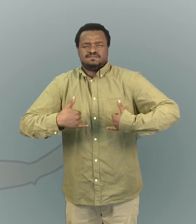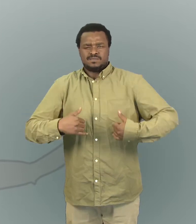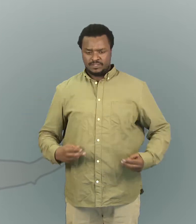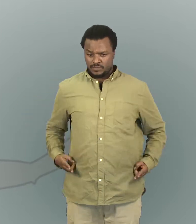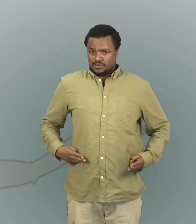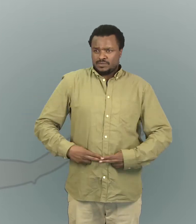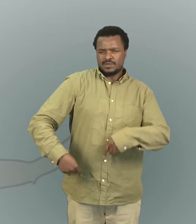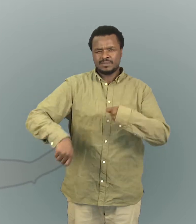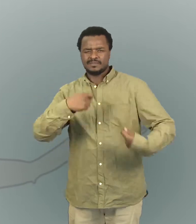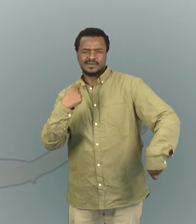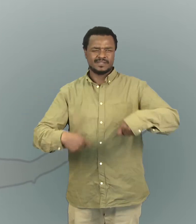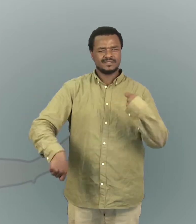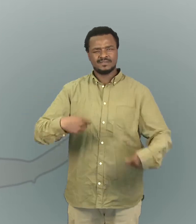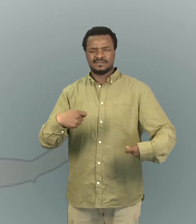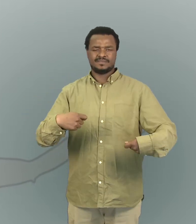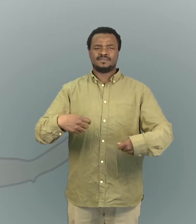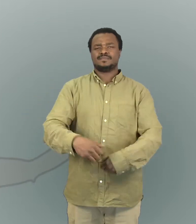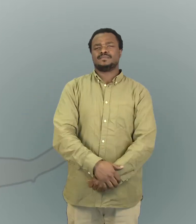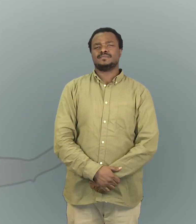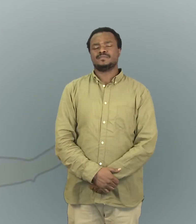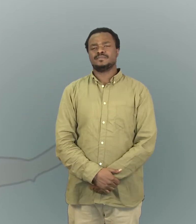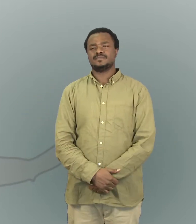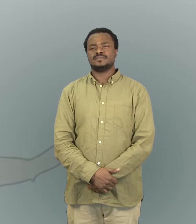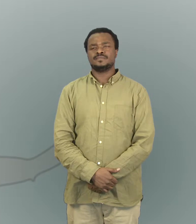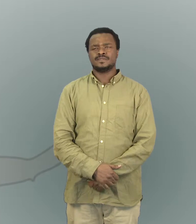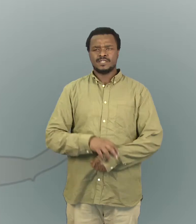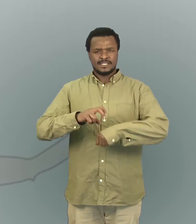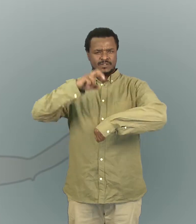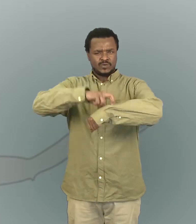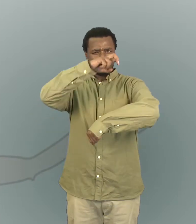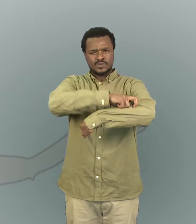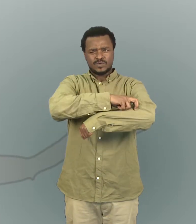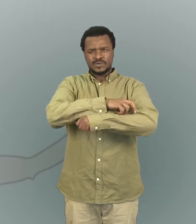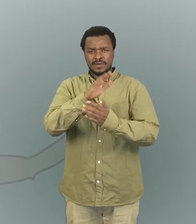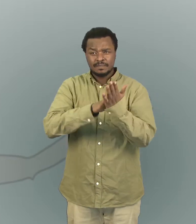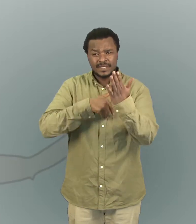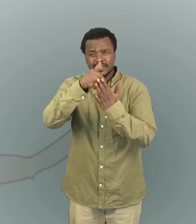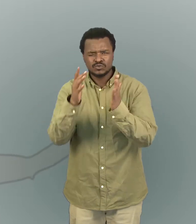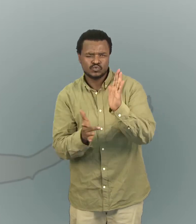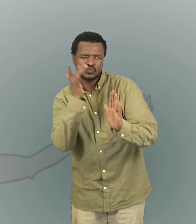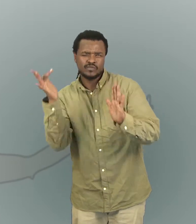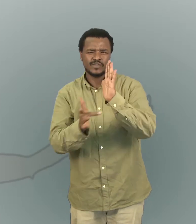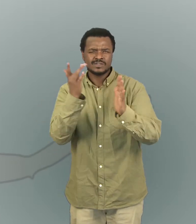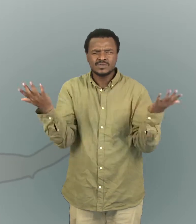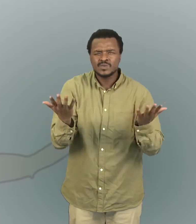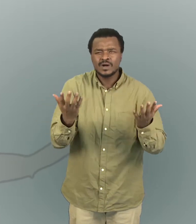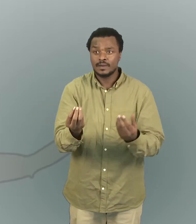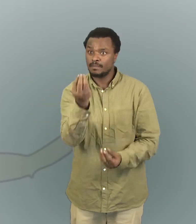il a une ceinture de cuir autour de la taille il mange des sauterelles et du miel sauvage